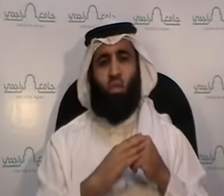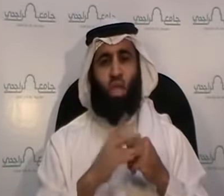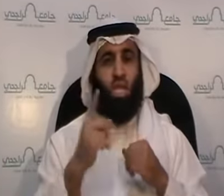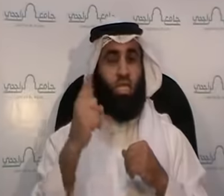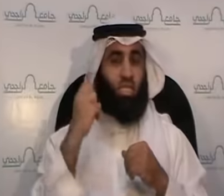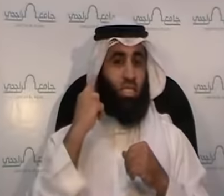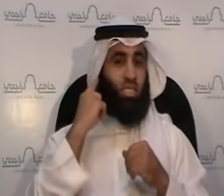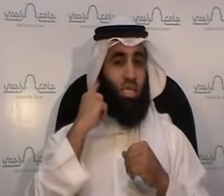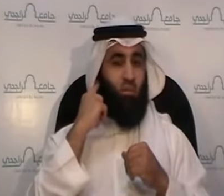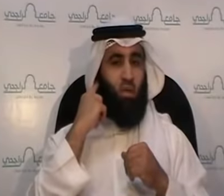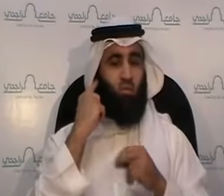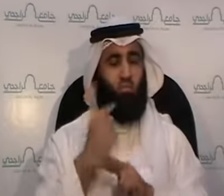التعاليم